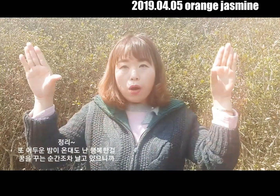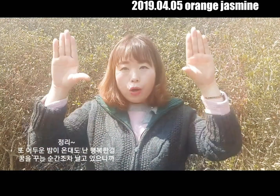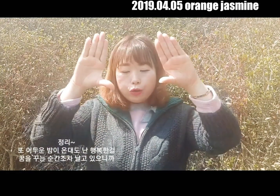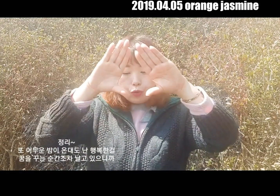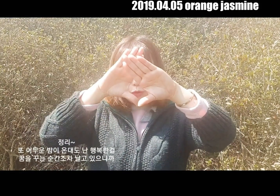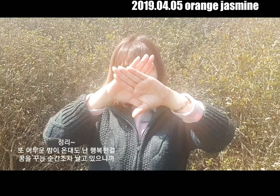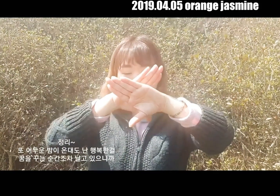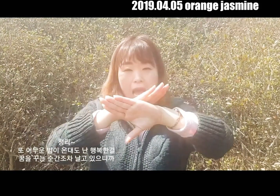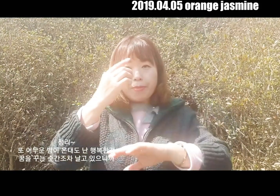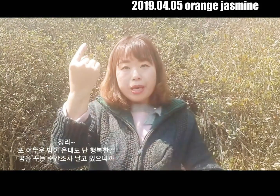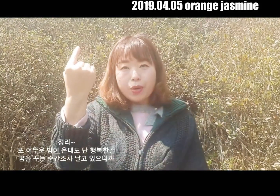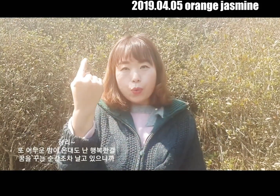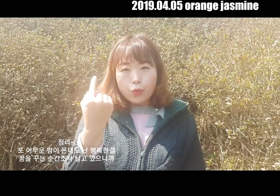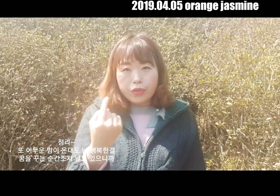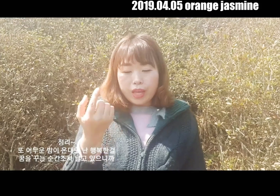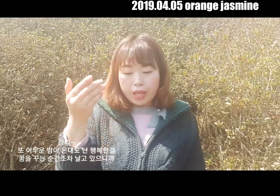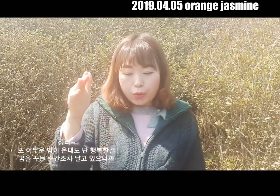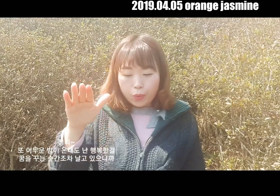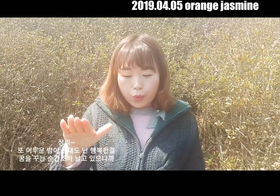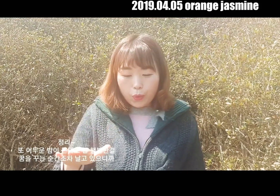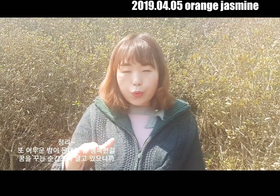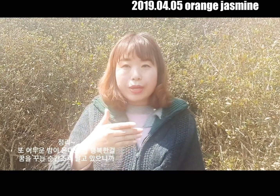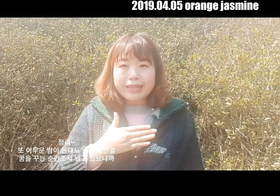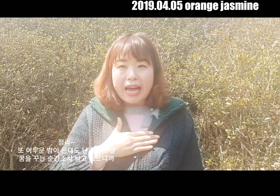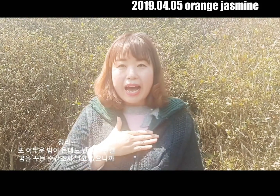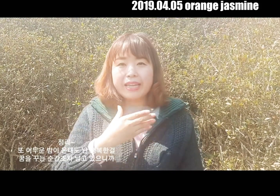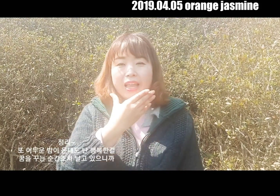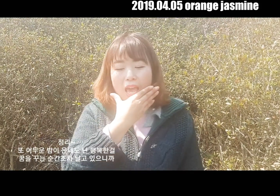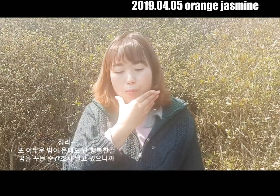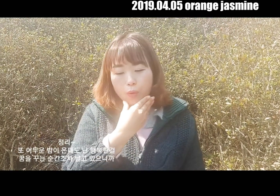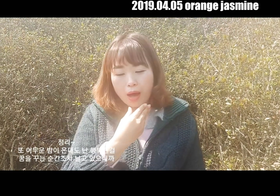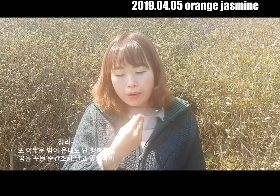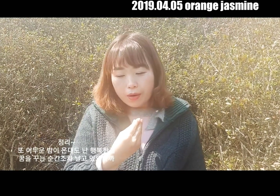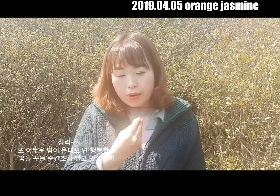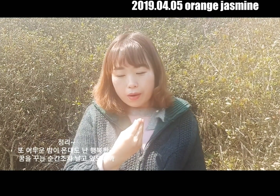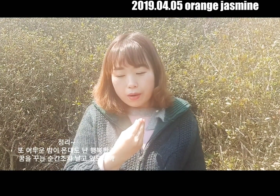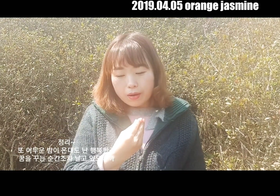또 어두운 밤이 온대도 난 행복한 걸.